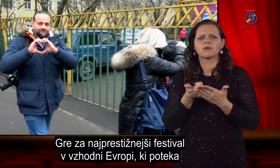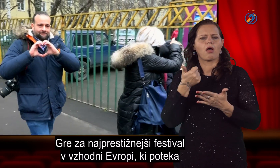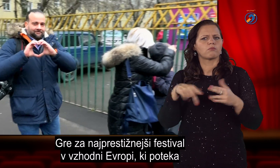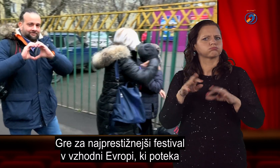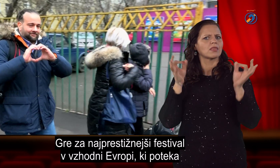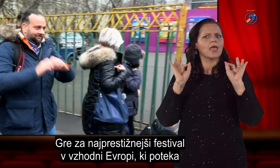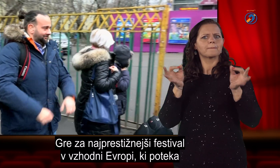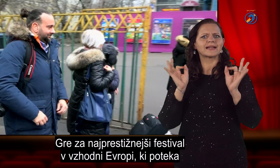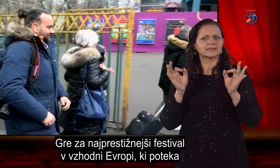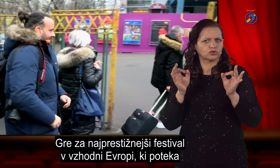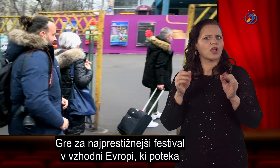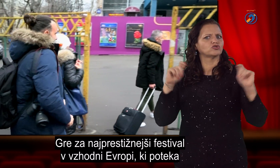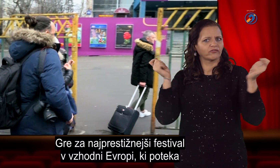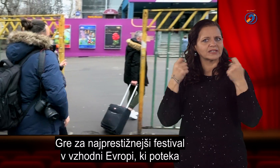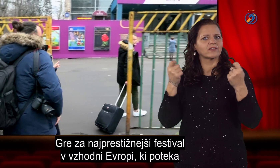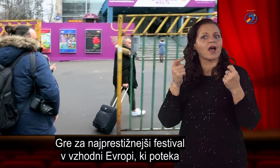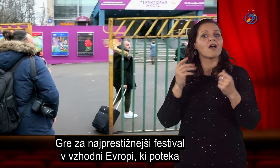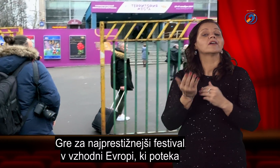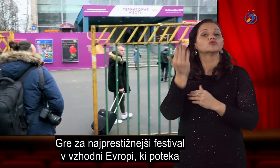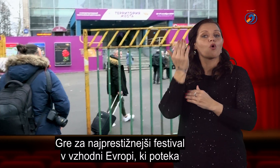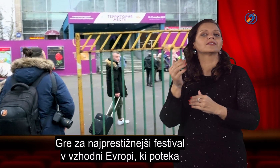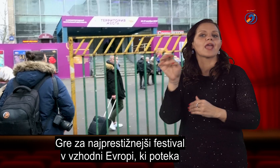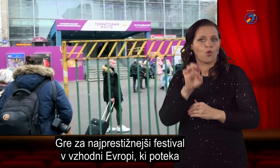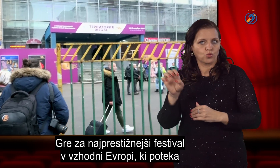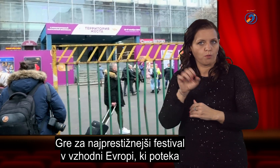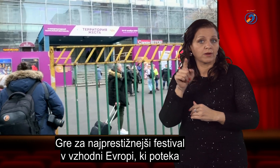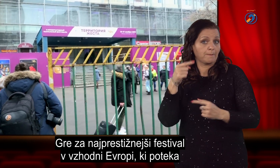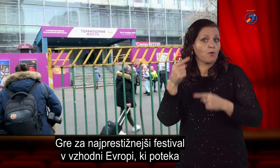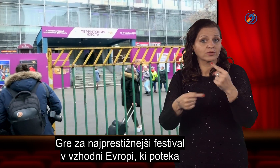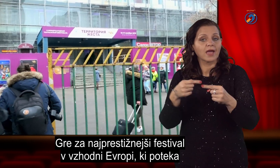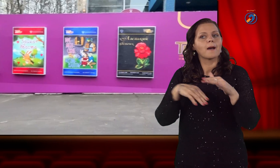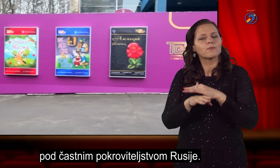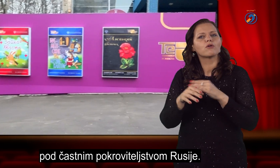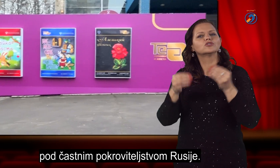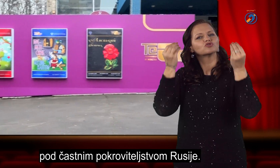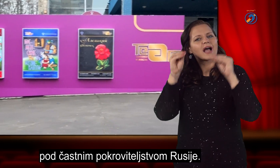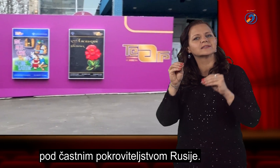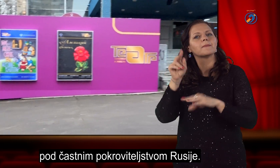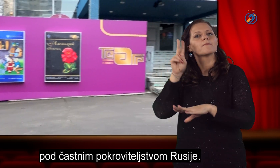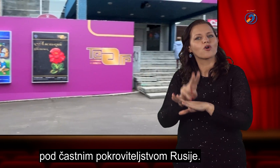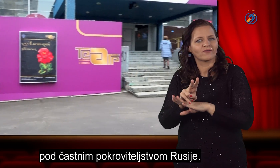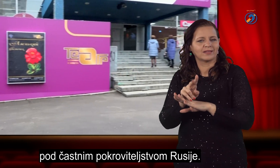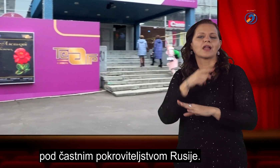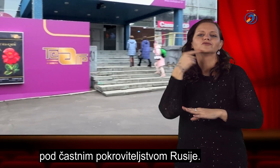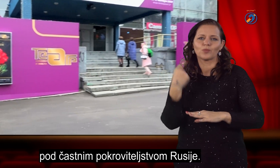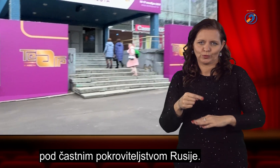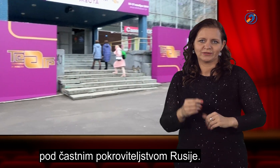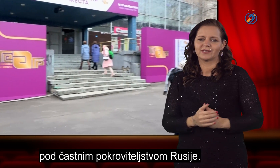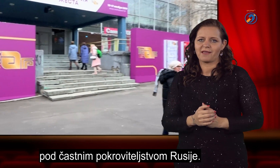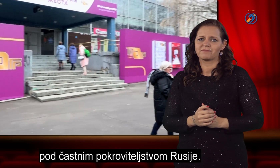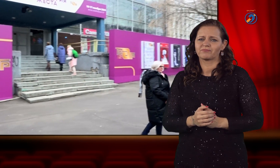Gre za najprestižnejši festival v vzhodni Evropi, ki poteka pod častnim pokroviteljstvom Rusije.